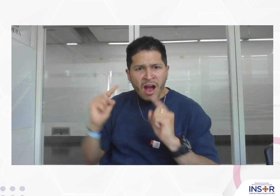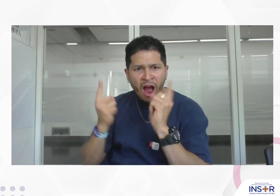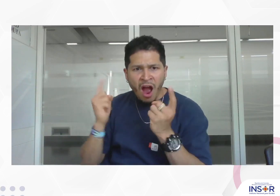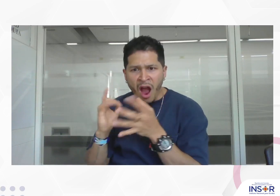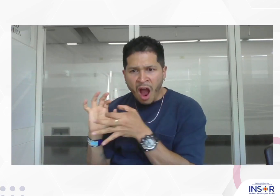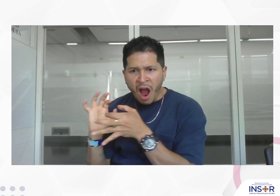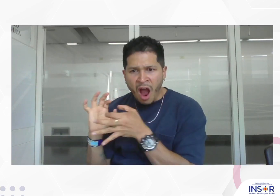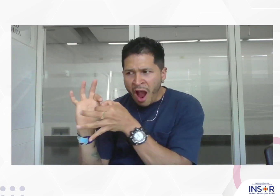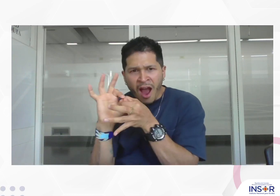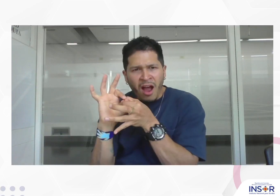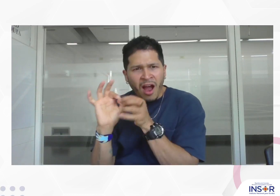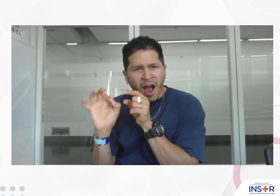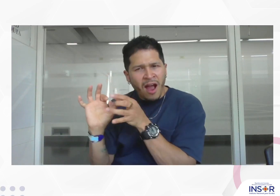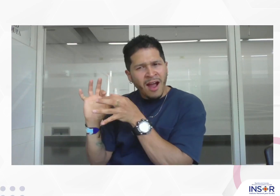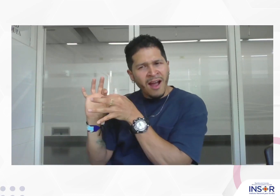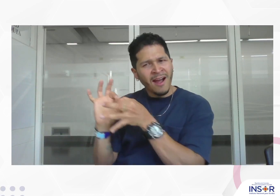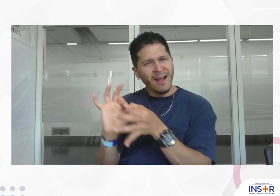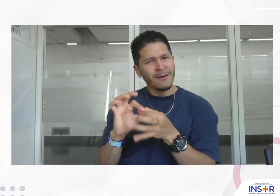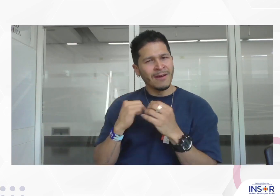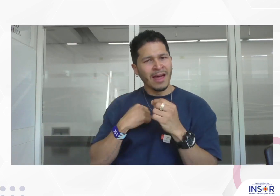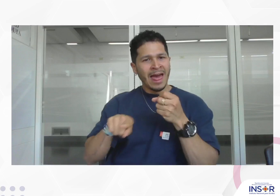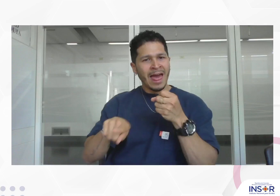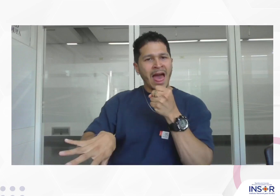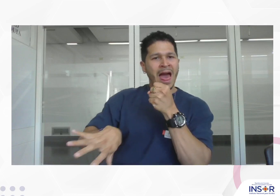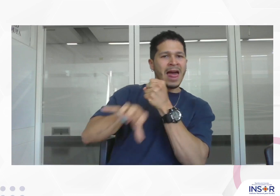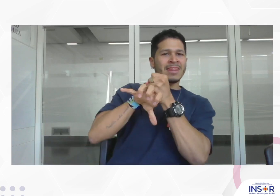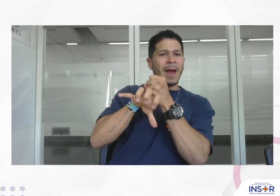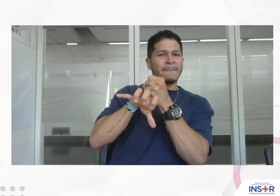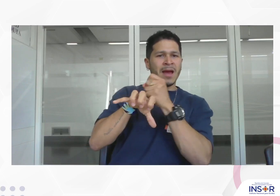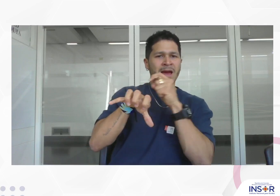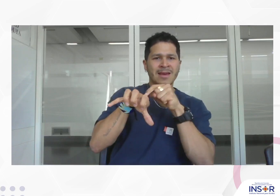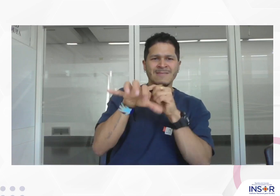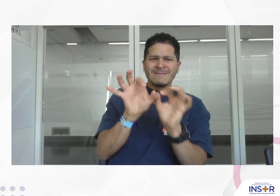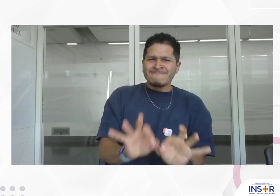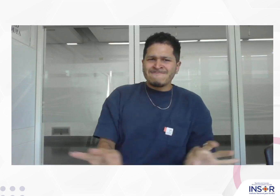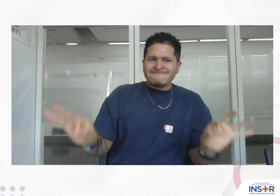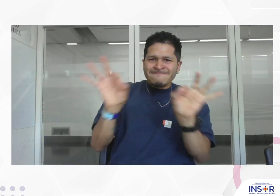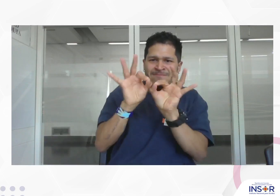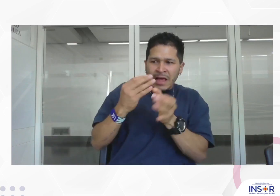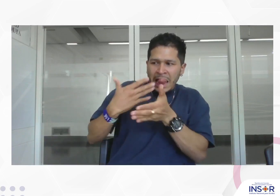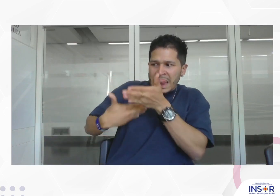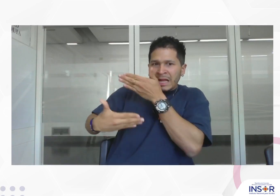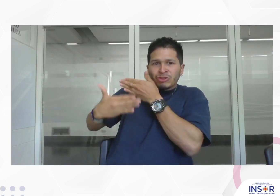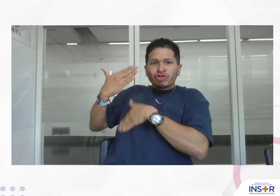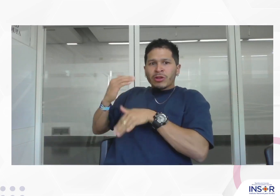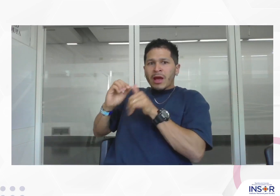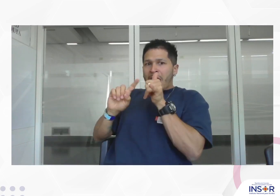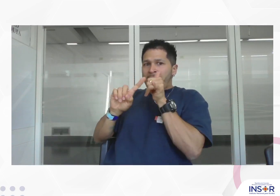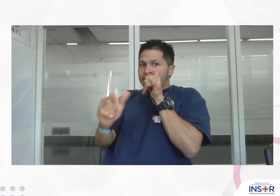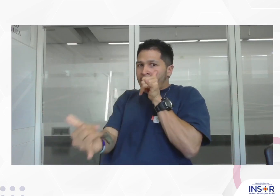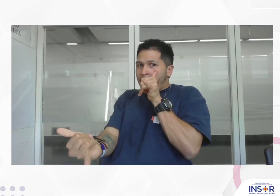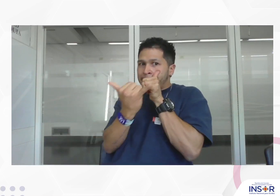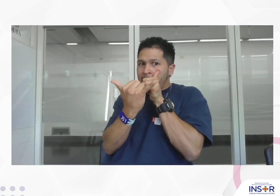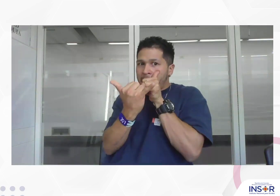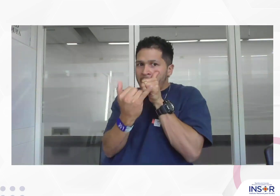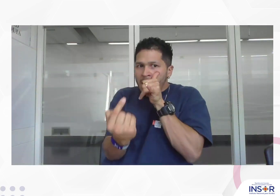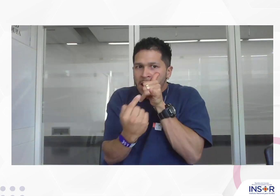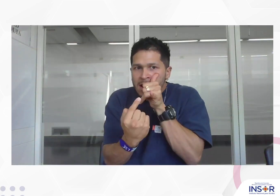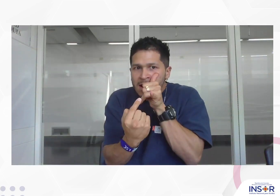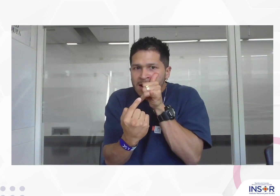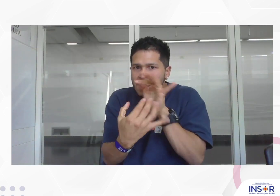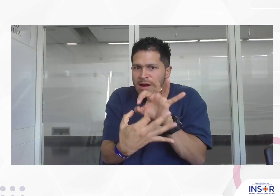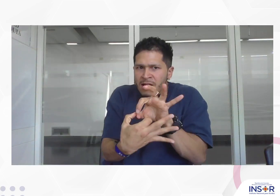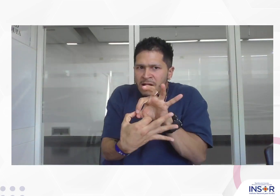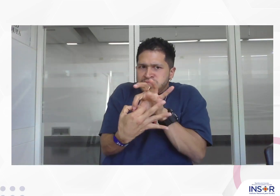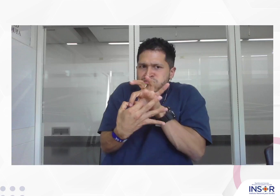conocimiento y pensar también que esto a nivel histórico pues se ha venido trazando y sería como esa raíz, todas esas luchas que vienen desde